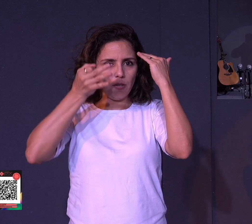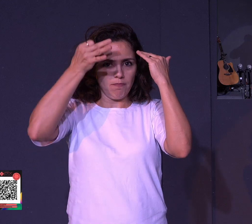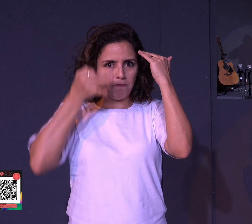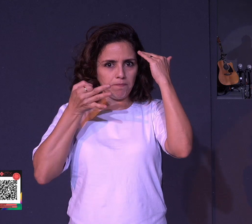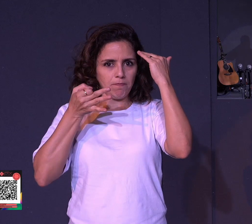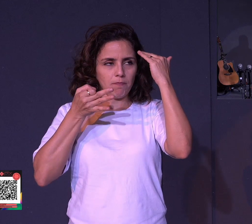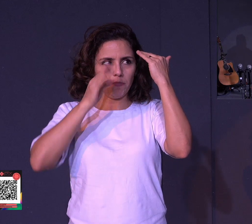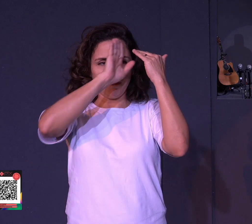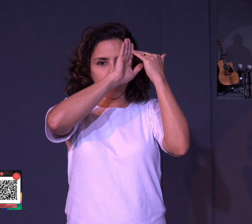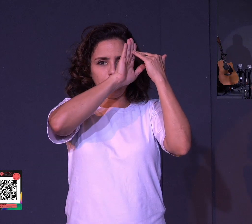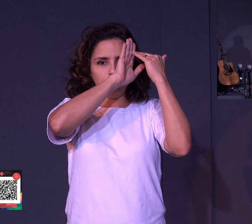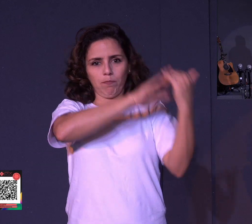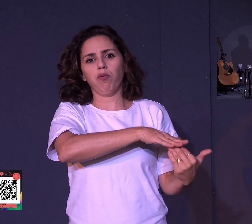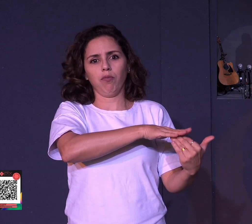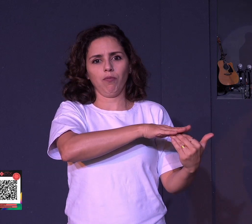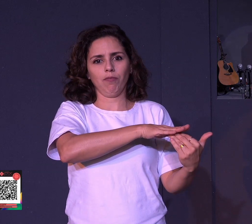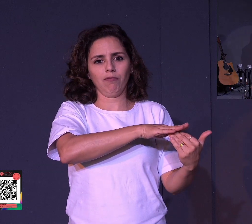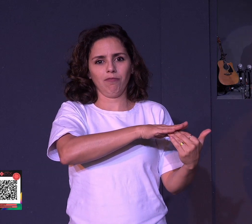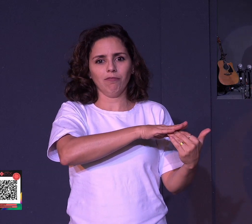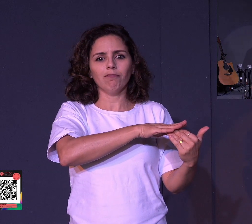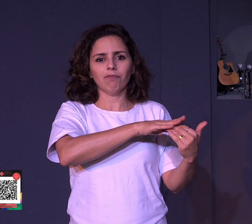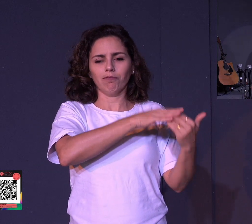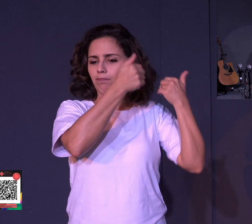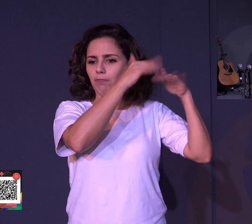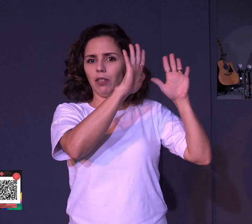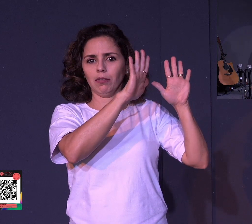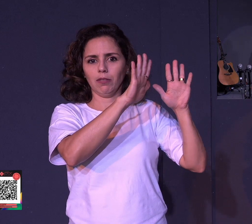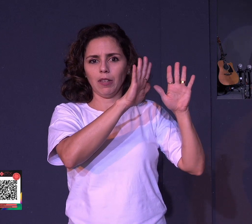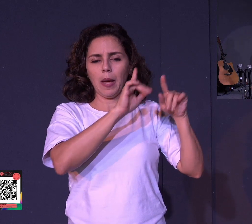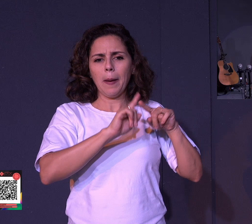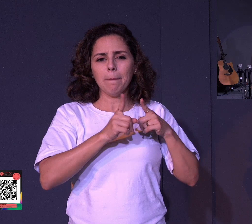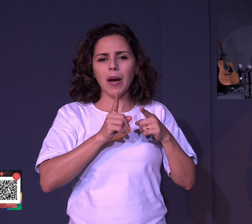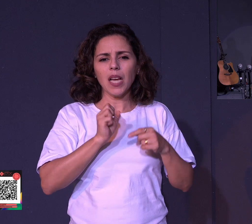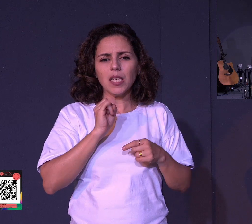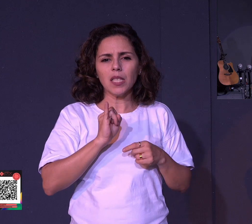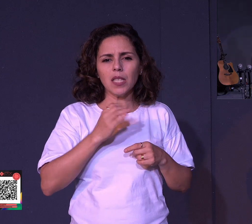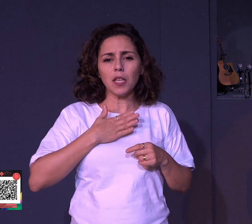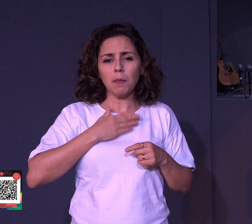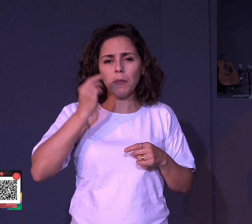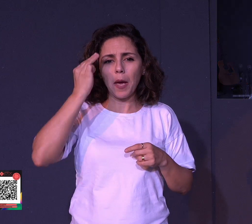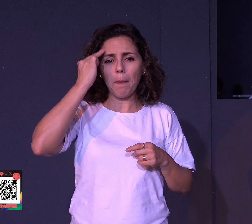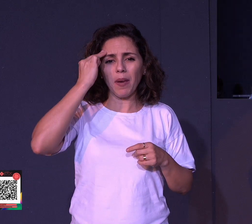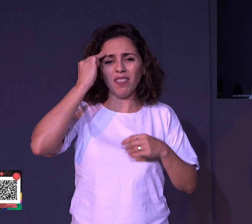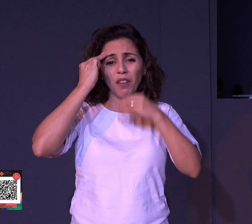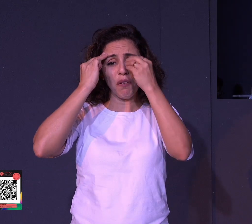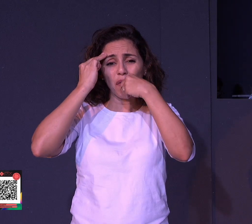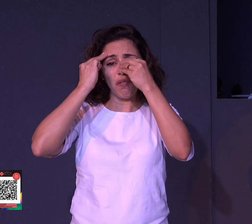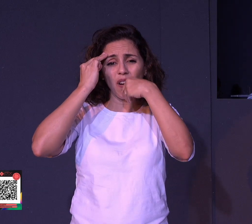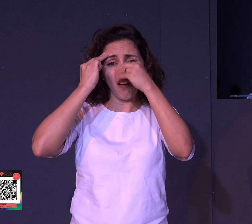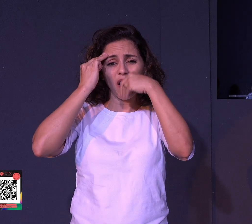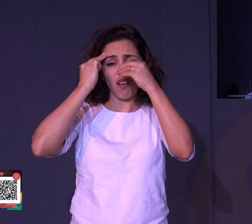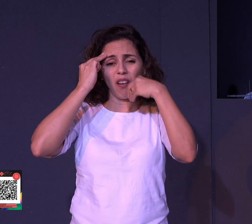Se ela não funcionar pelo crivo da palavra, é complicado. O que é que povoa a tua mente? O